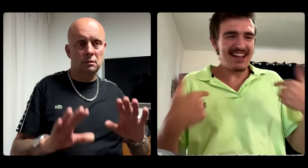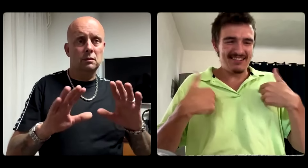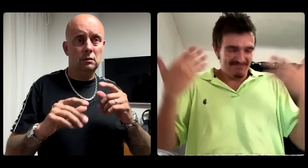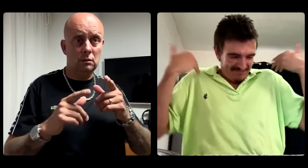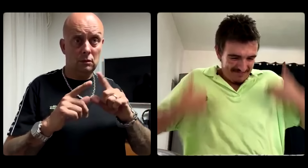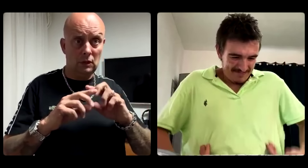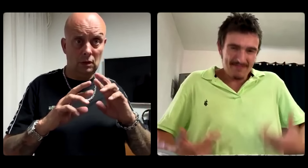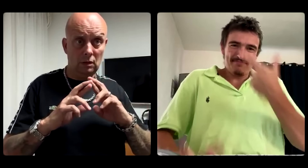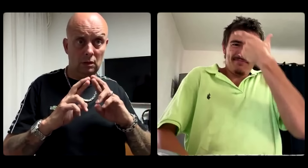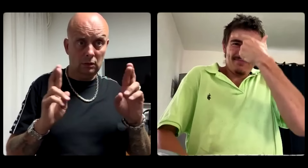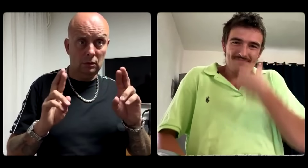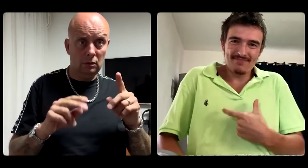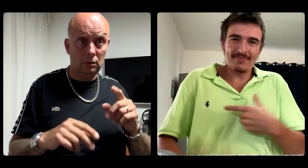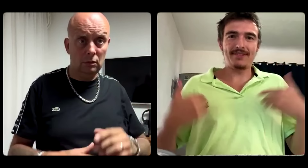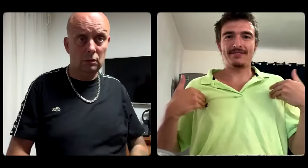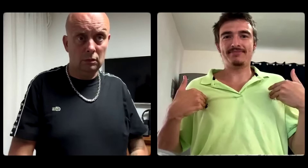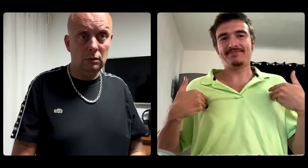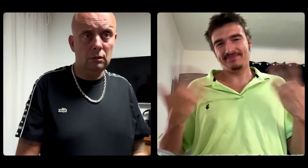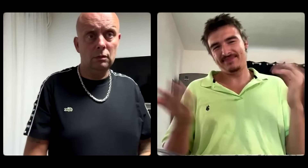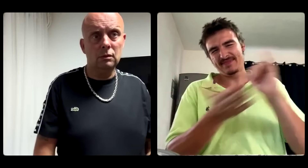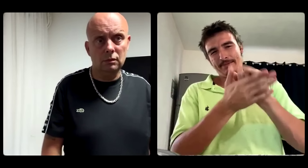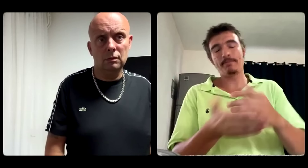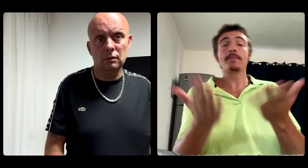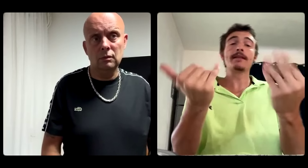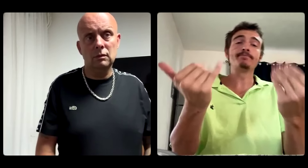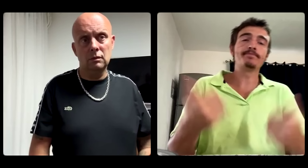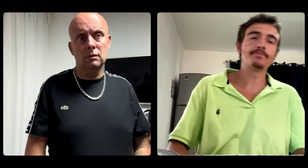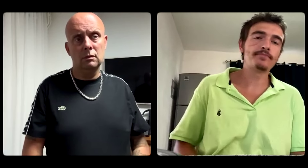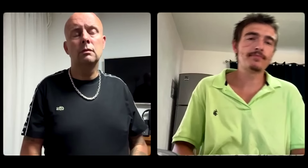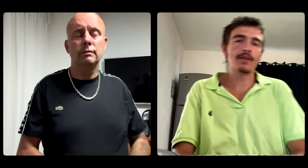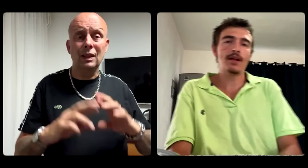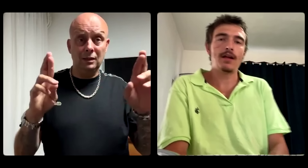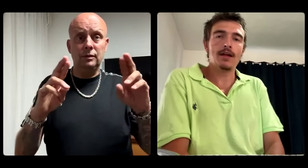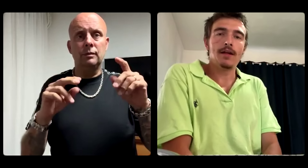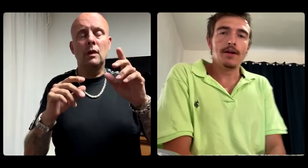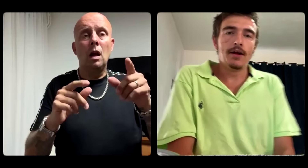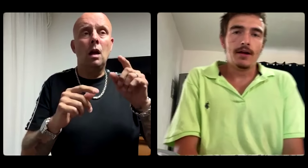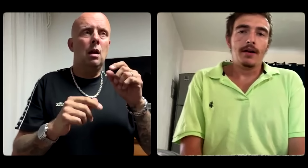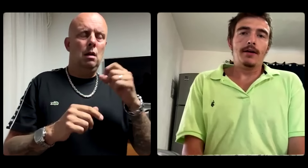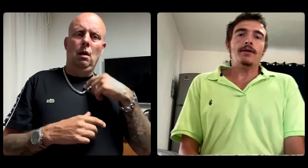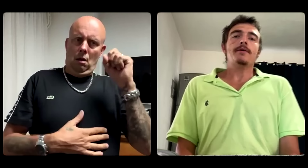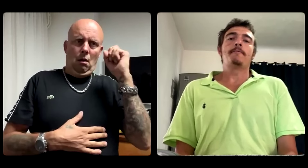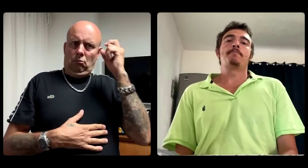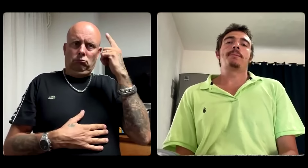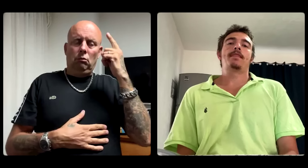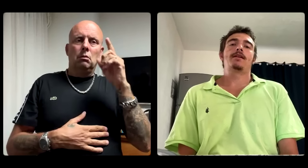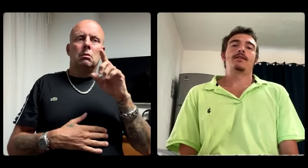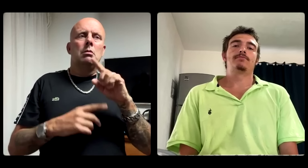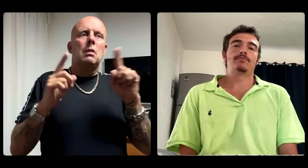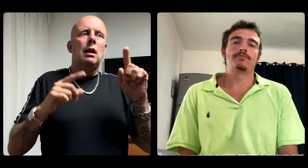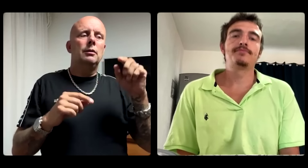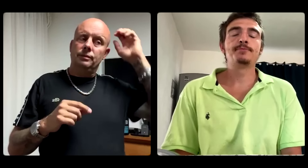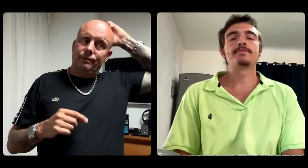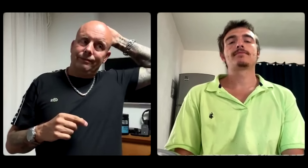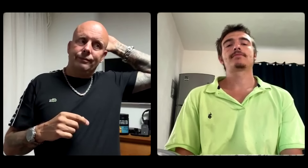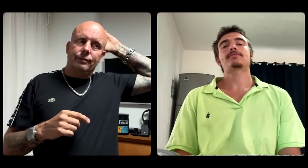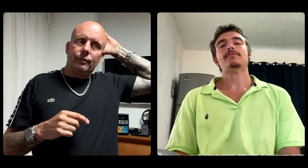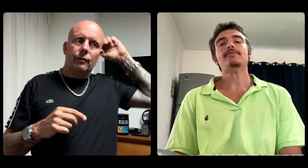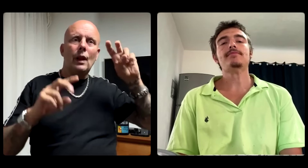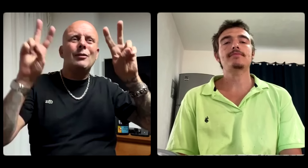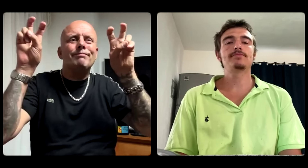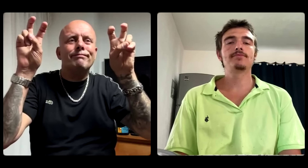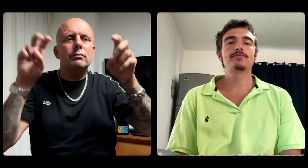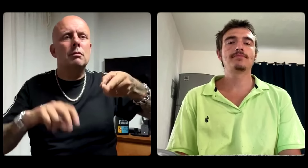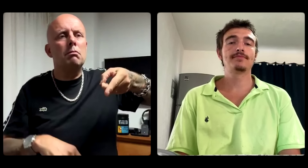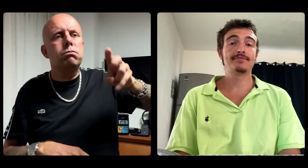of niks. En toen ineens zei hij van, oh, friends with benefits, of je ziet me nooit meer. Maar ik omgedraaid